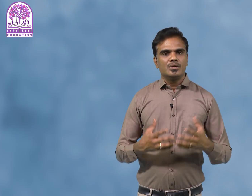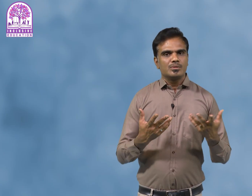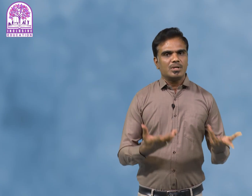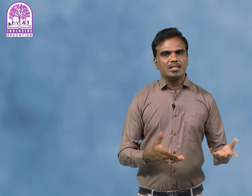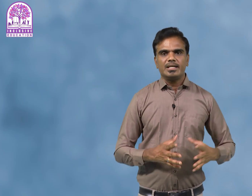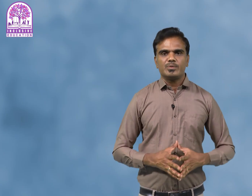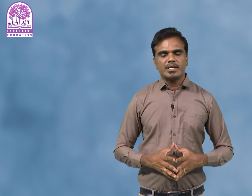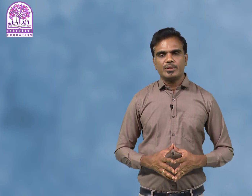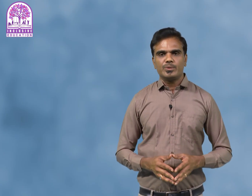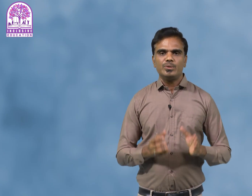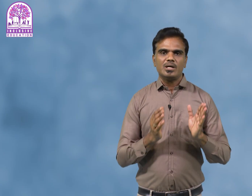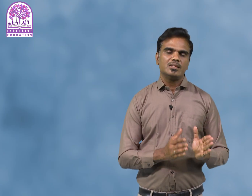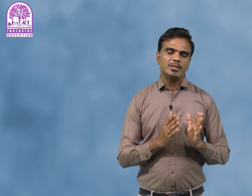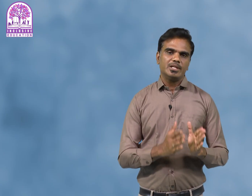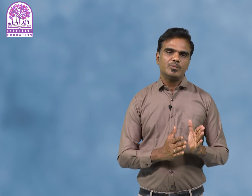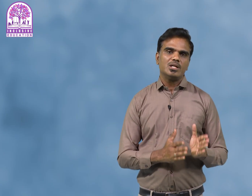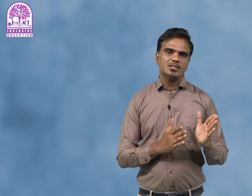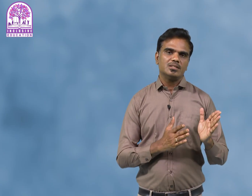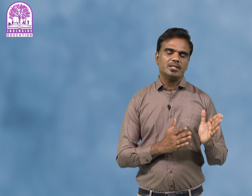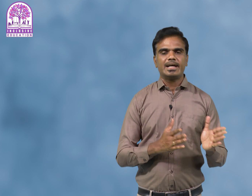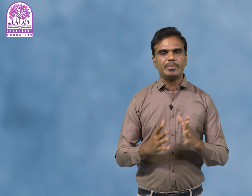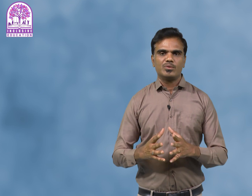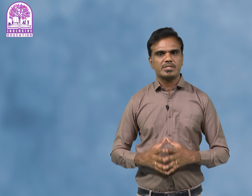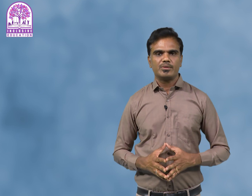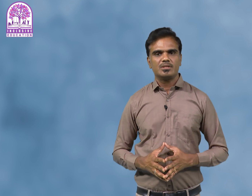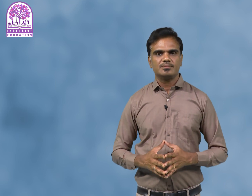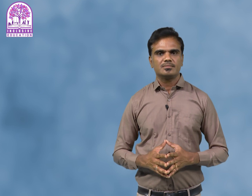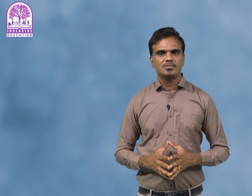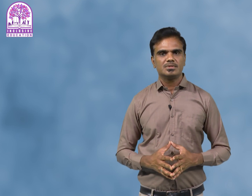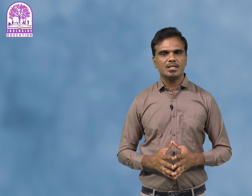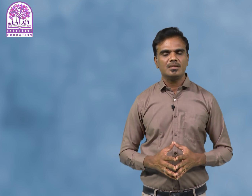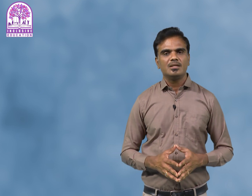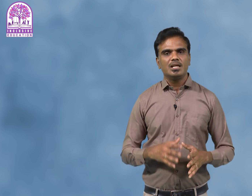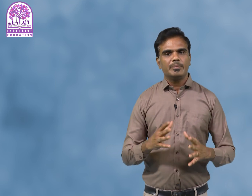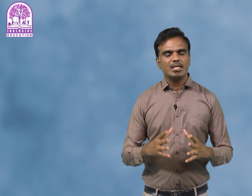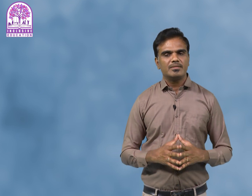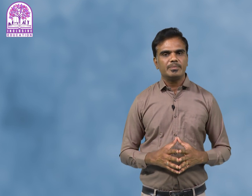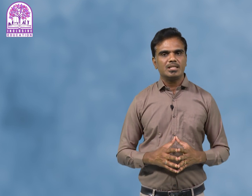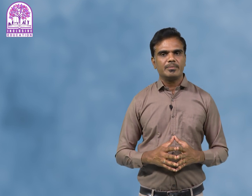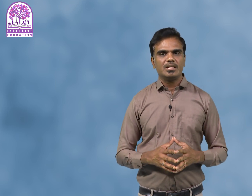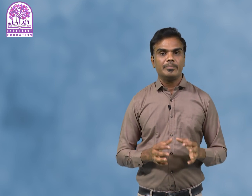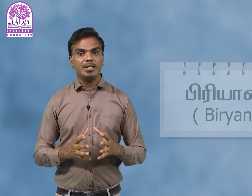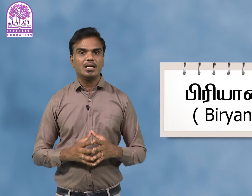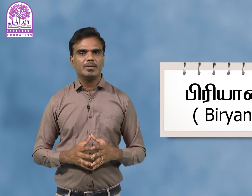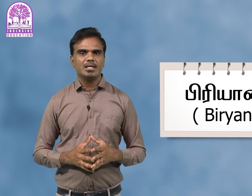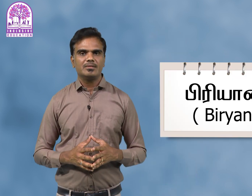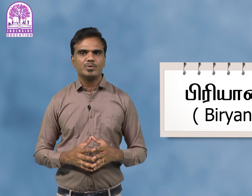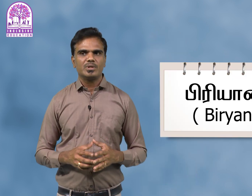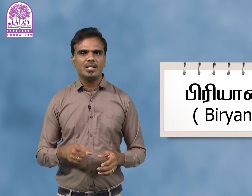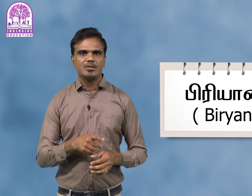ஸோ அதில் என்னவோ சைன் இருக்கோ அது எப்படி இருக்குமோ அதை நீங்கள் ஆட் பண்ணிக்கணும் சைனோட. சரிங்களா? இப்போ இதில் வந்து பார்த்தீங்க அப்படின்னா பிரியாணி அப்படிங்கிறது வரும். எல்லாருக்கும்